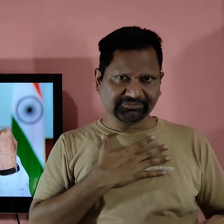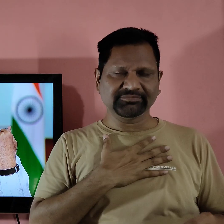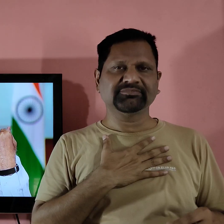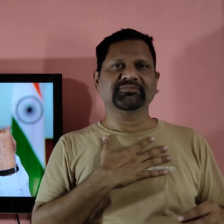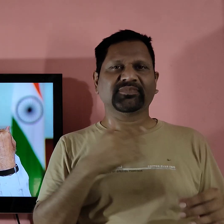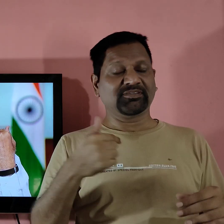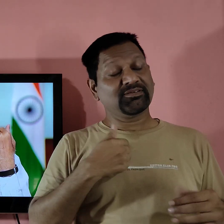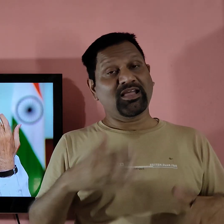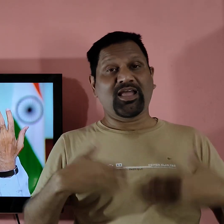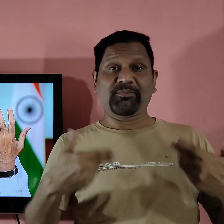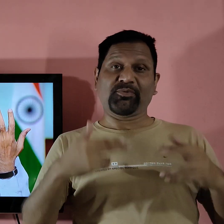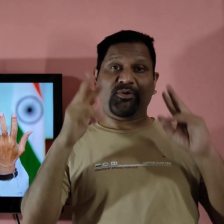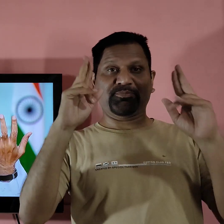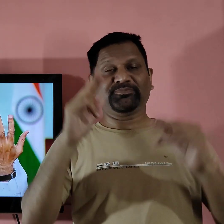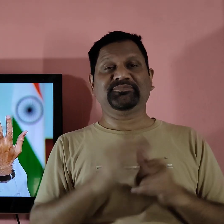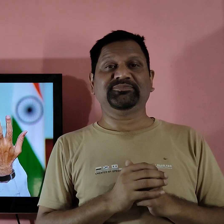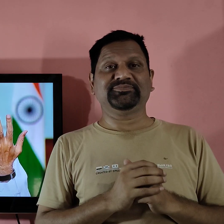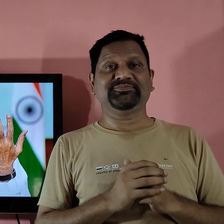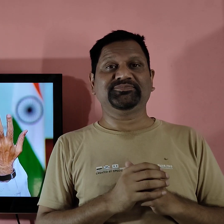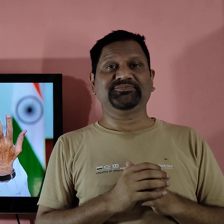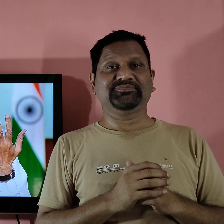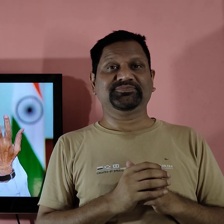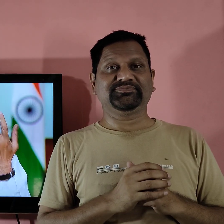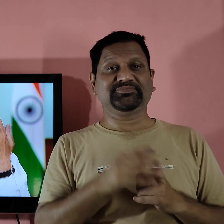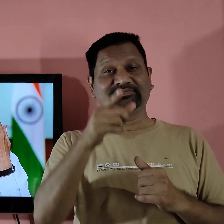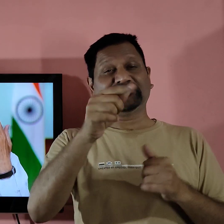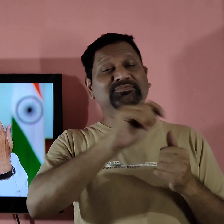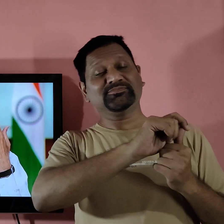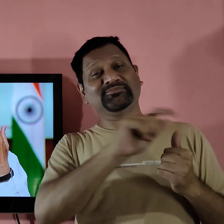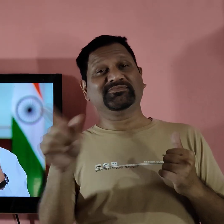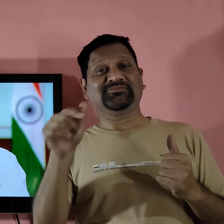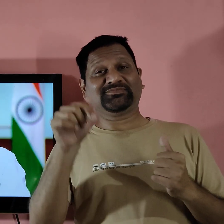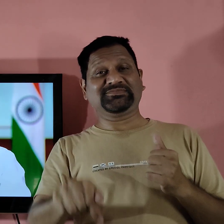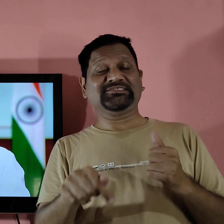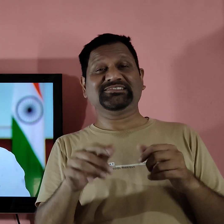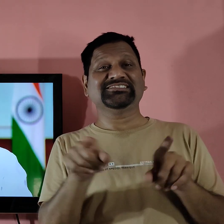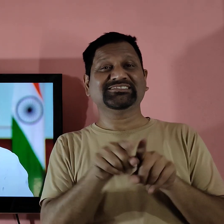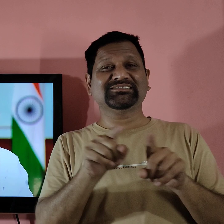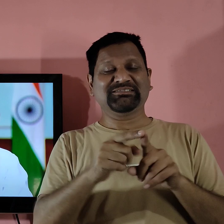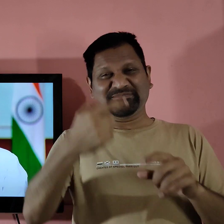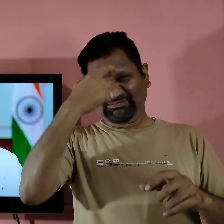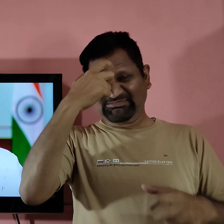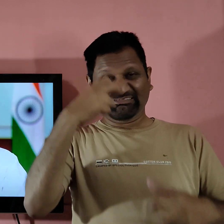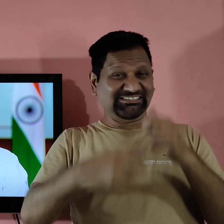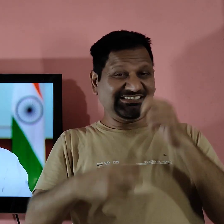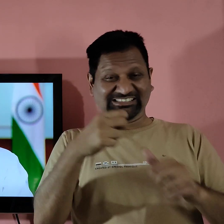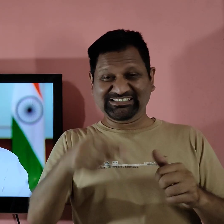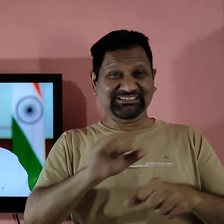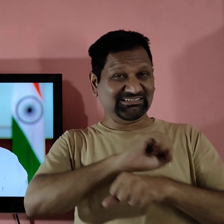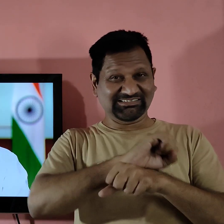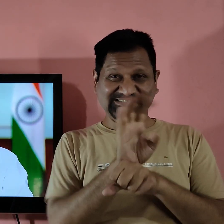लगेगा। आप सभी इस मुश्किल परिस्थिति में भी गांवों